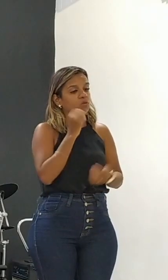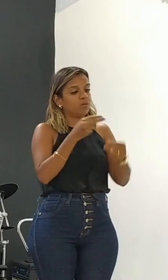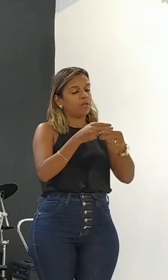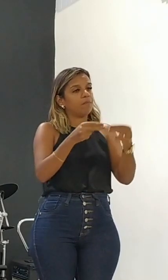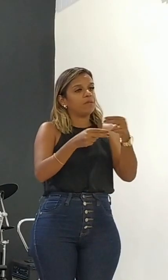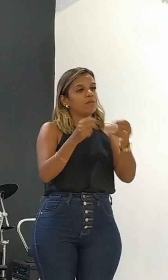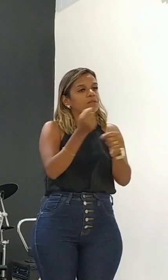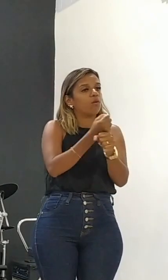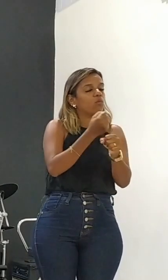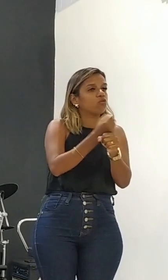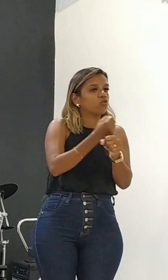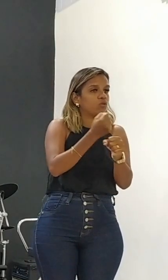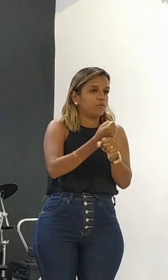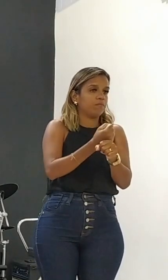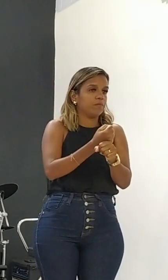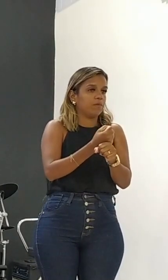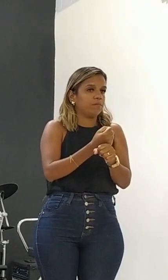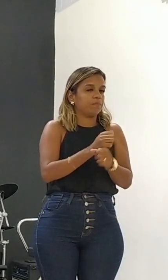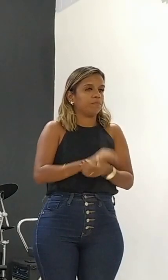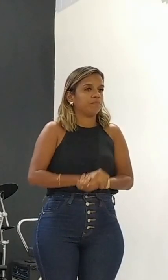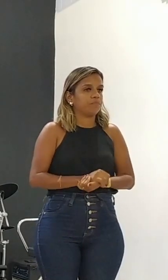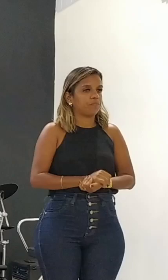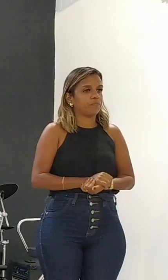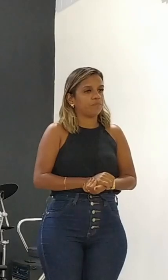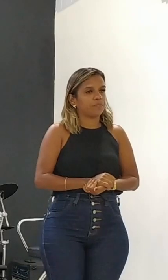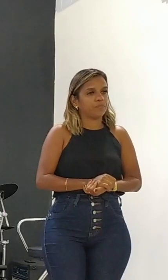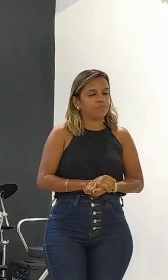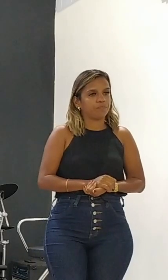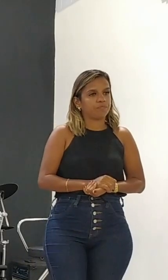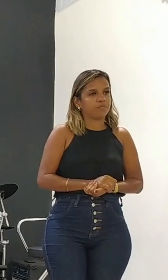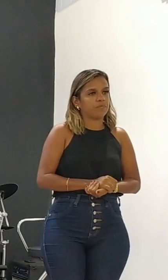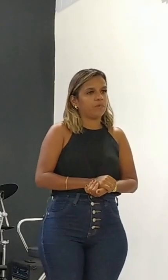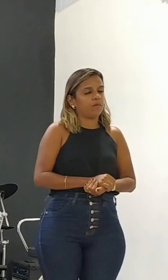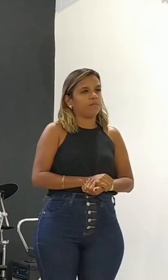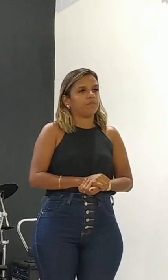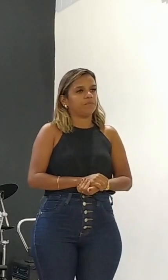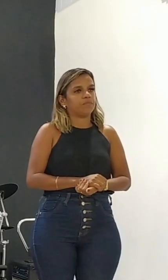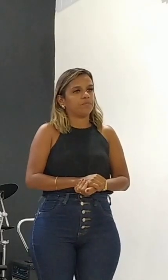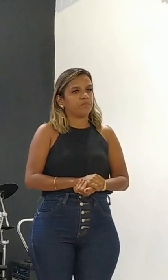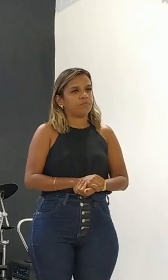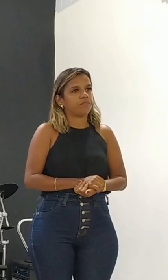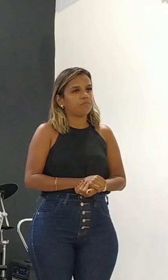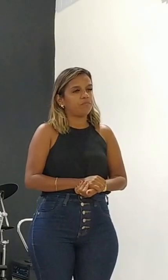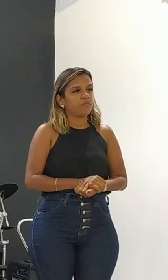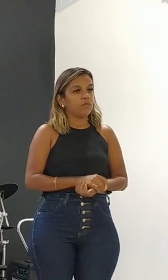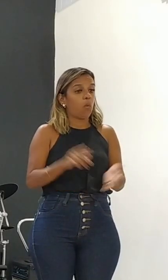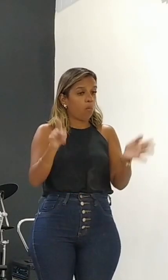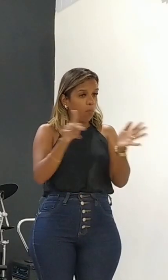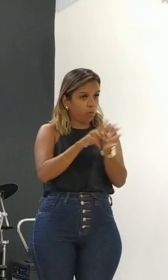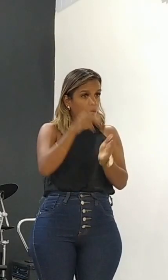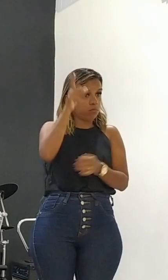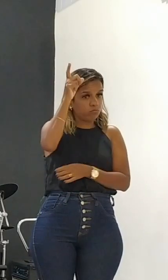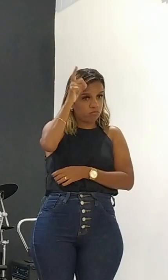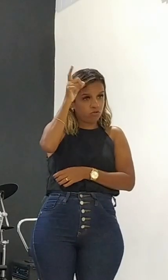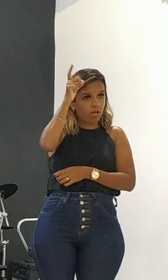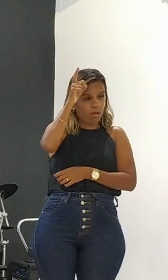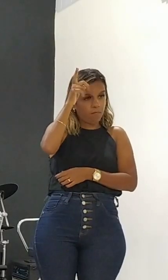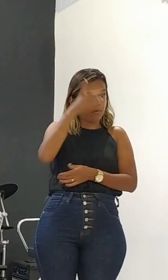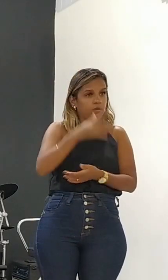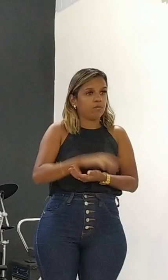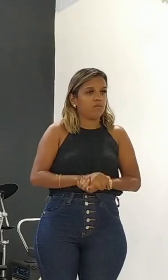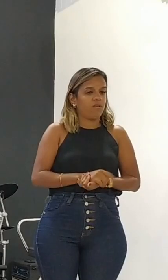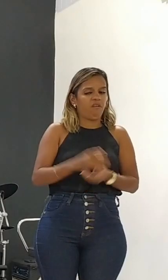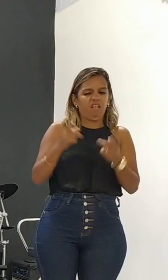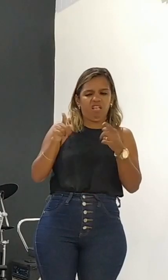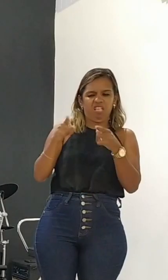Neemias ia fazer. Se levanta ali Sanbalate, prefigurando o próprio Satanás, e dizendo: